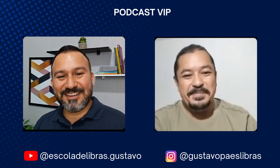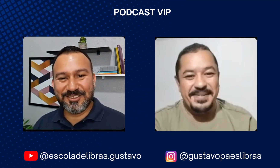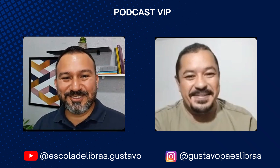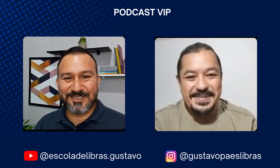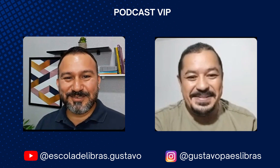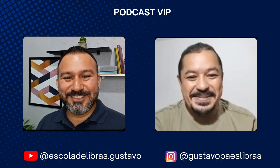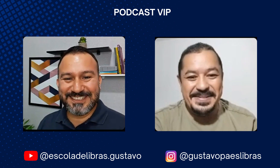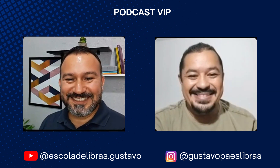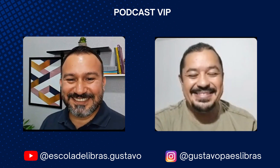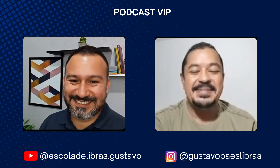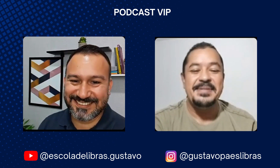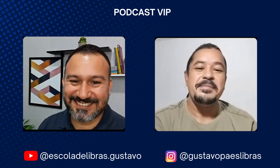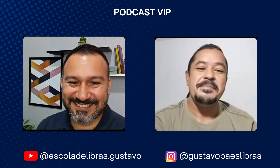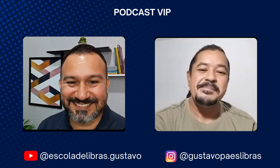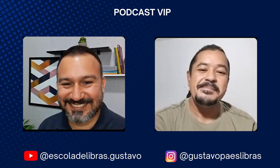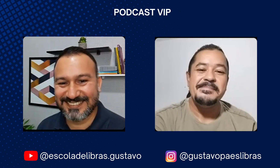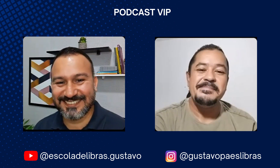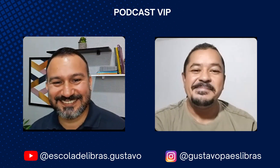Fala, Boa Paulo. noite,